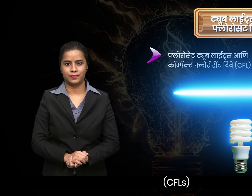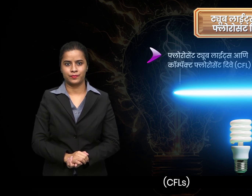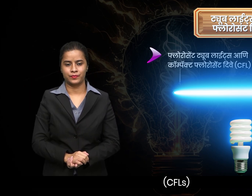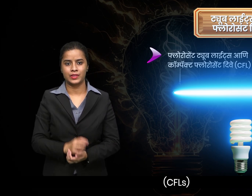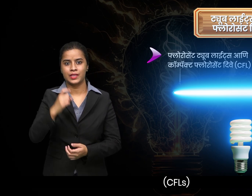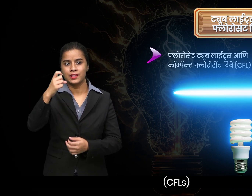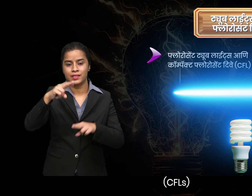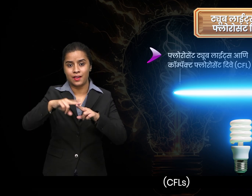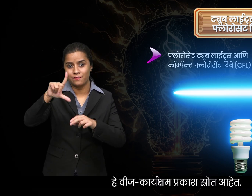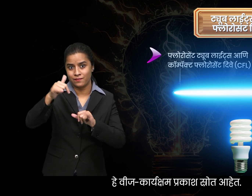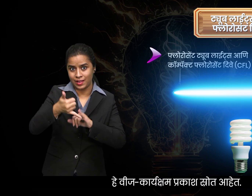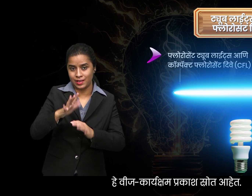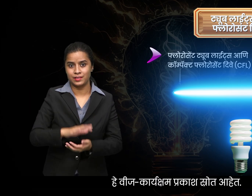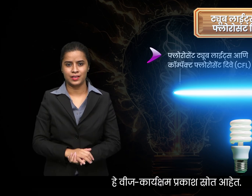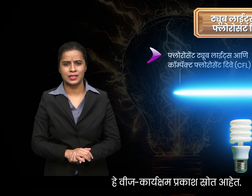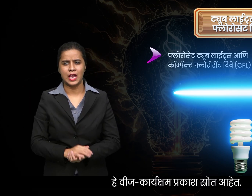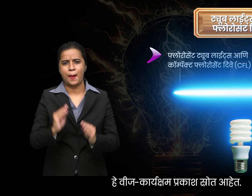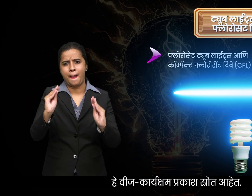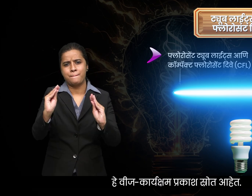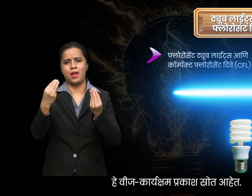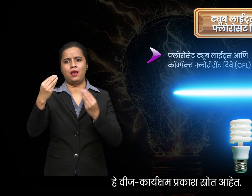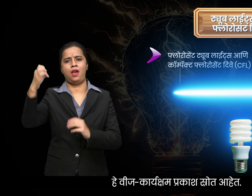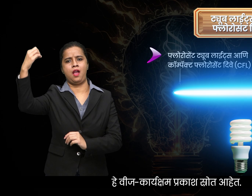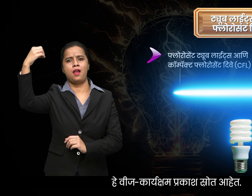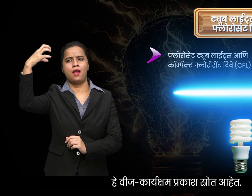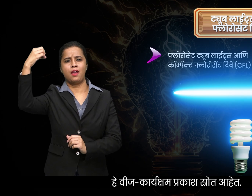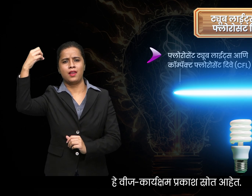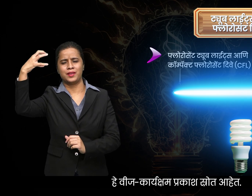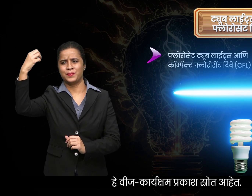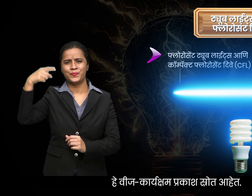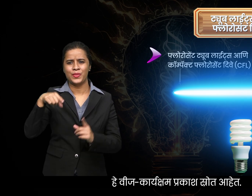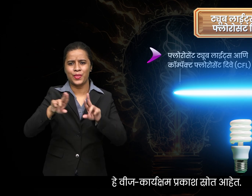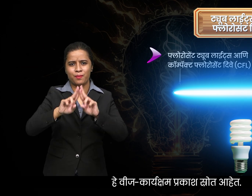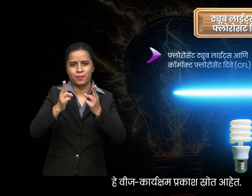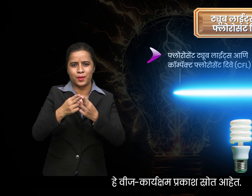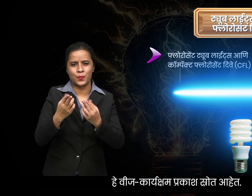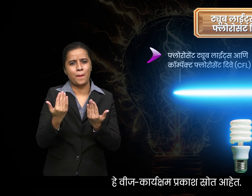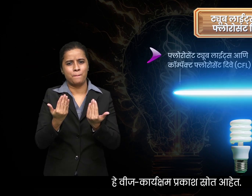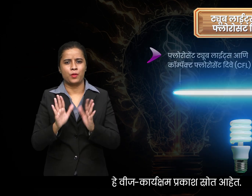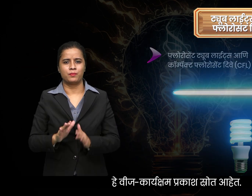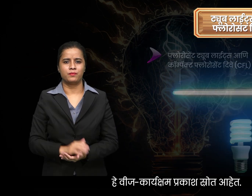CFL हे वीज कार्यक्षम प्रकाश स्रोत आहेत.